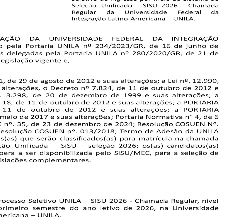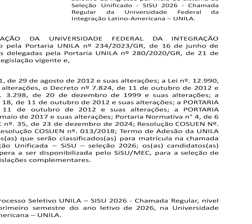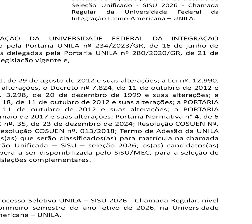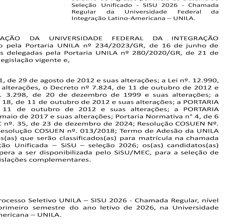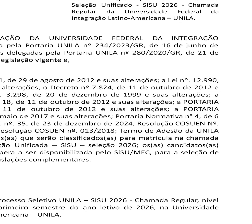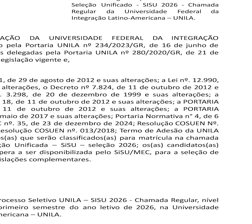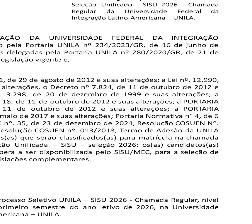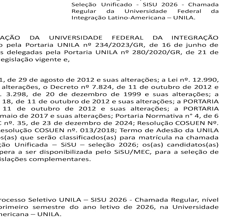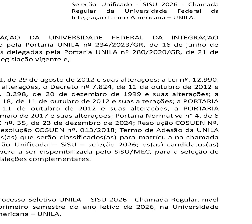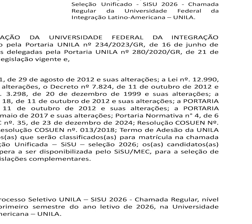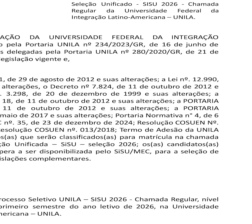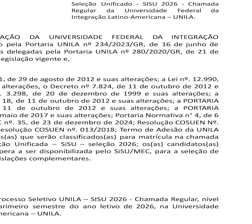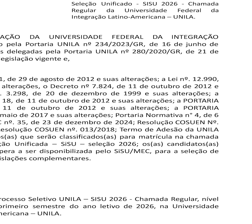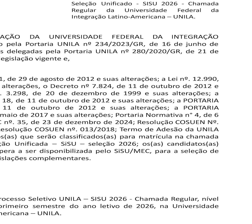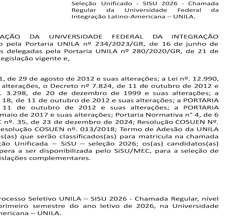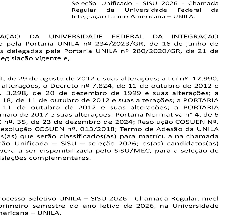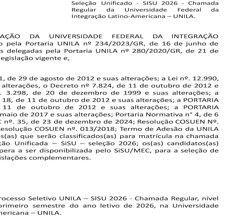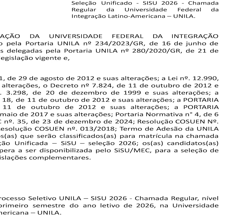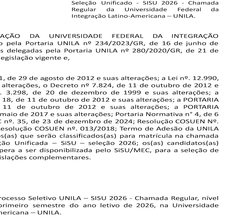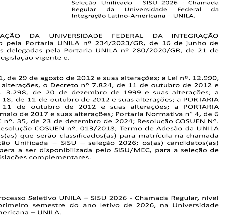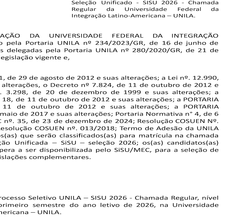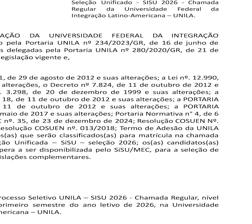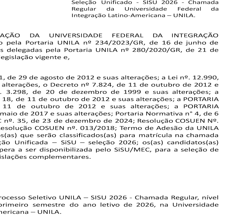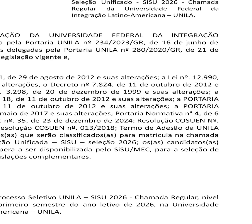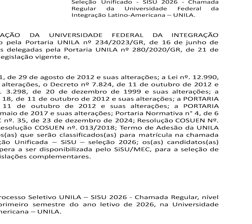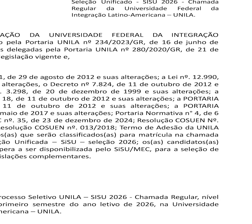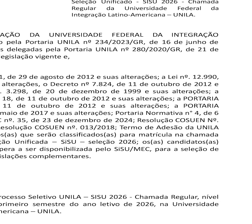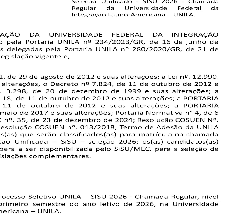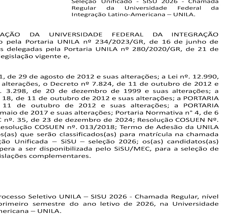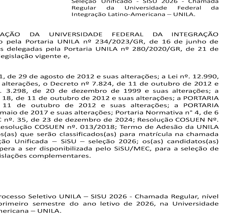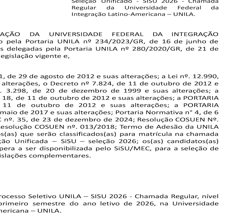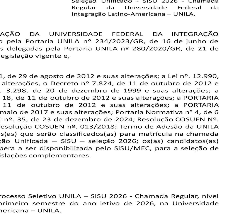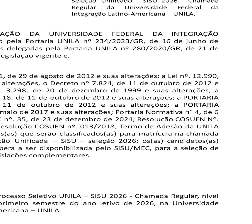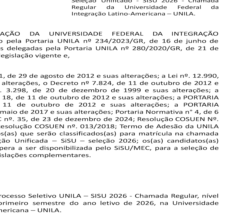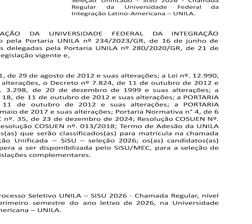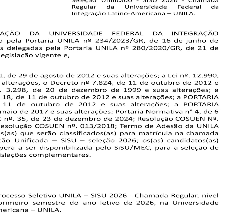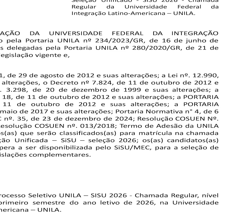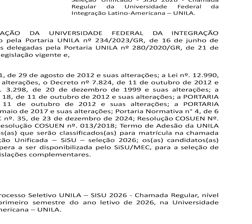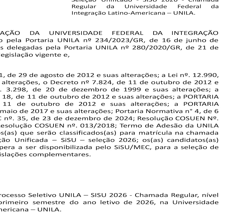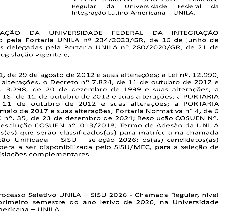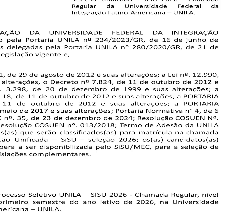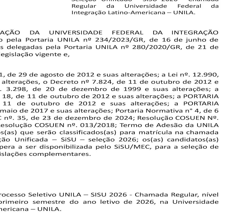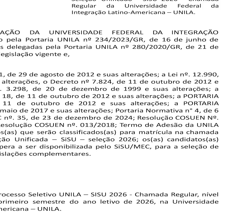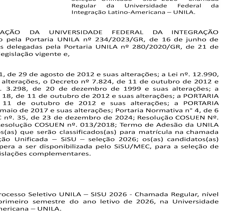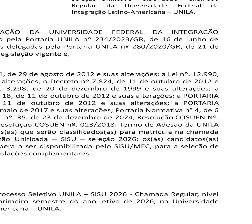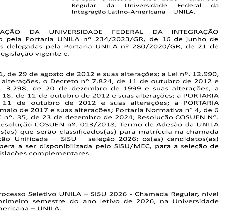serão classificados para a matrícula na chamada regular pelo Sistema de Seleção Unificado, SISU,